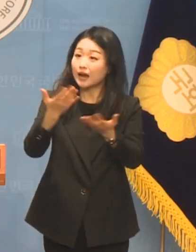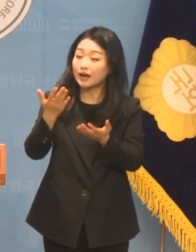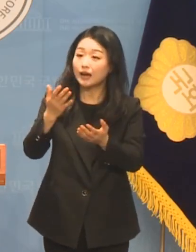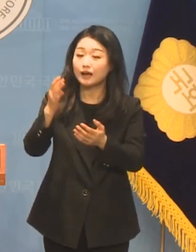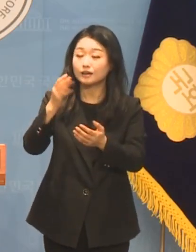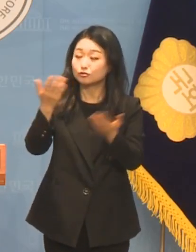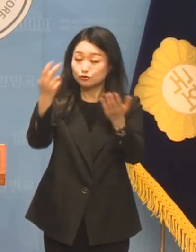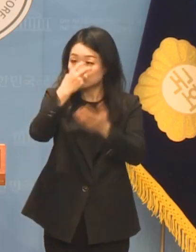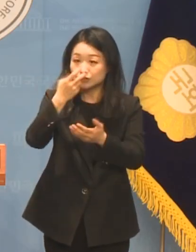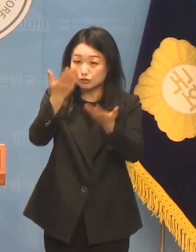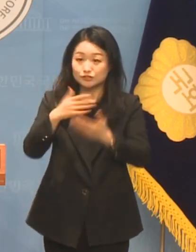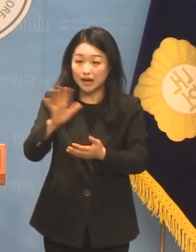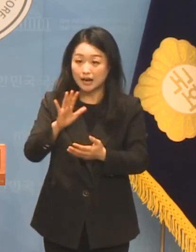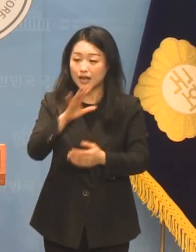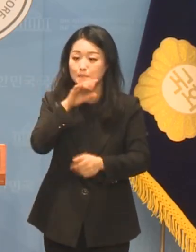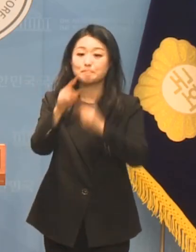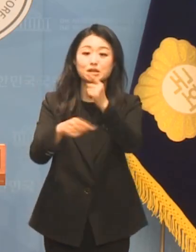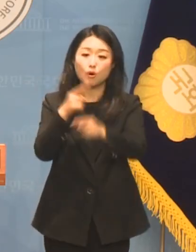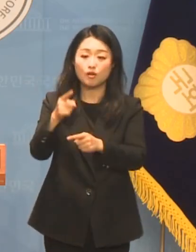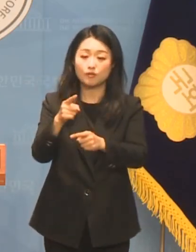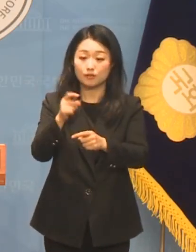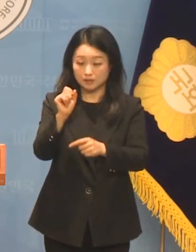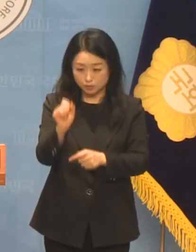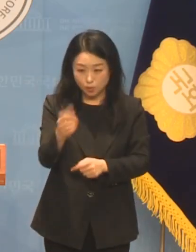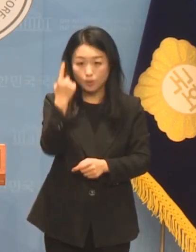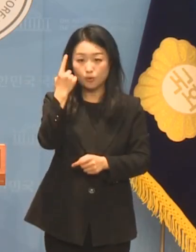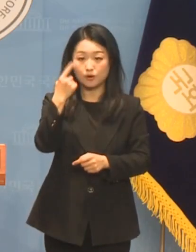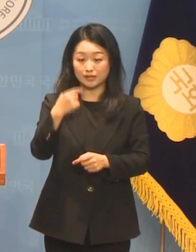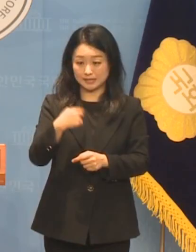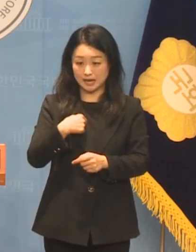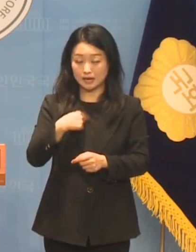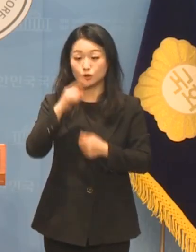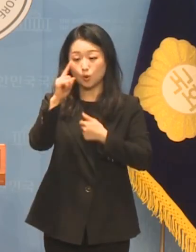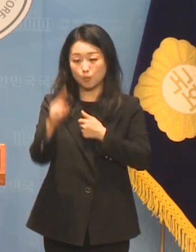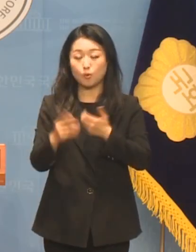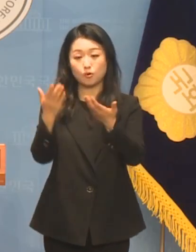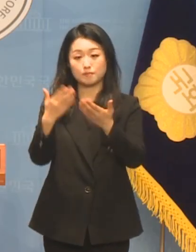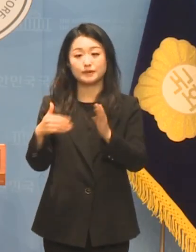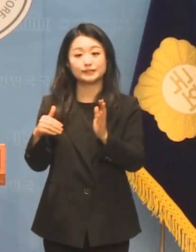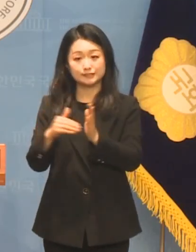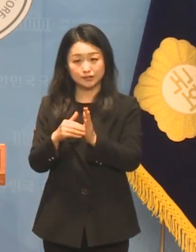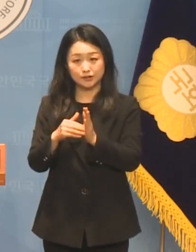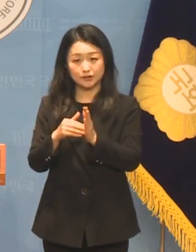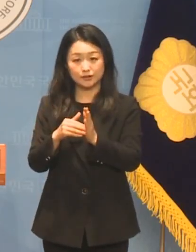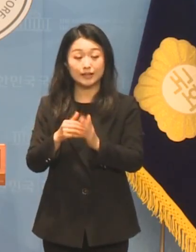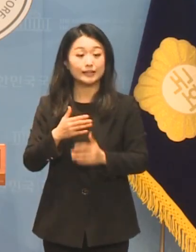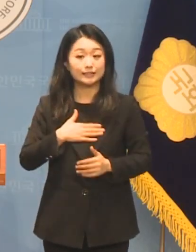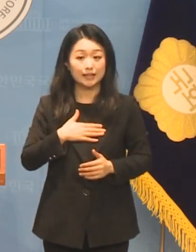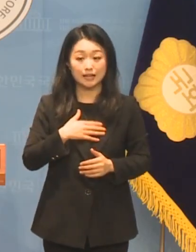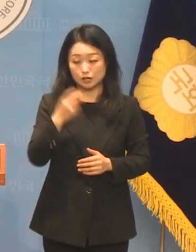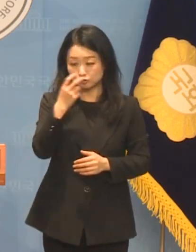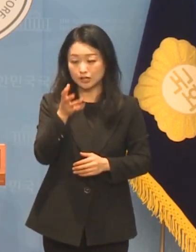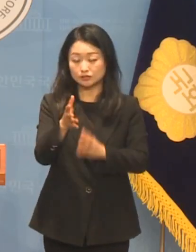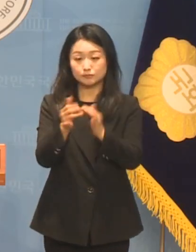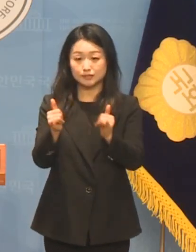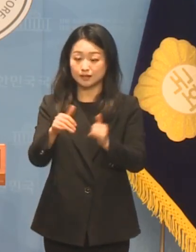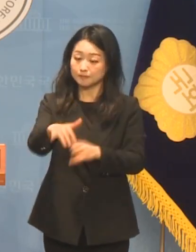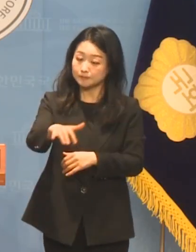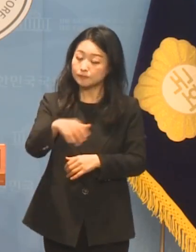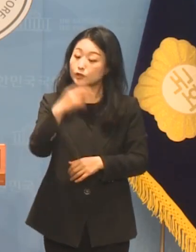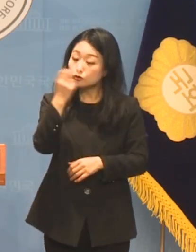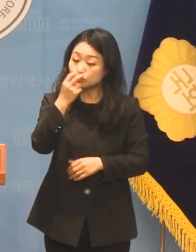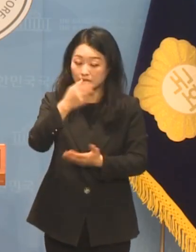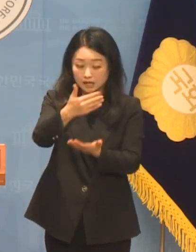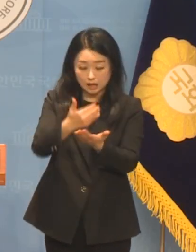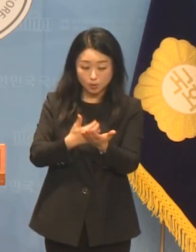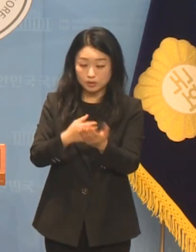않는다고 민원을 제기하였고 이 같은 민원은 저에게도 보고되었습니다. 저는 담당 수사관들에게 수사